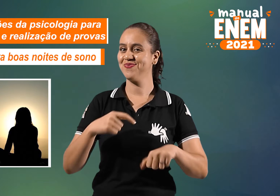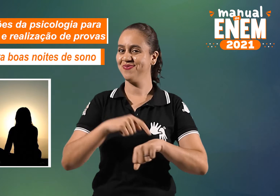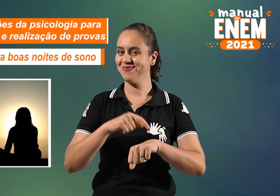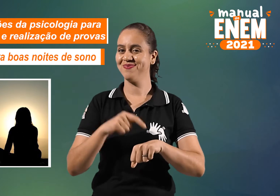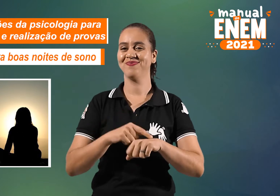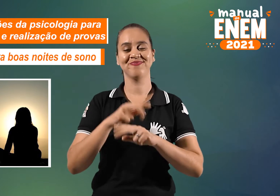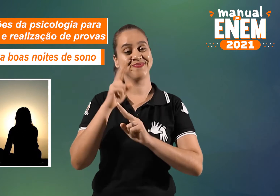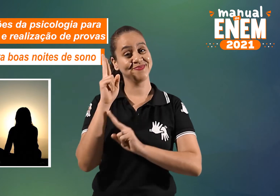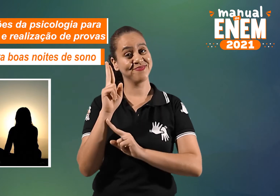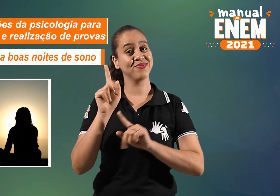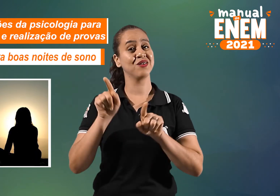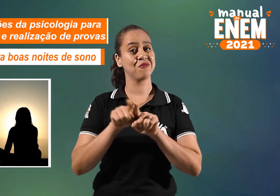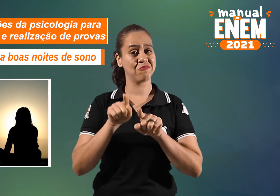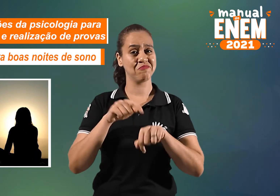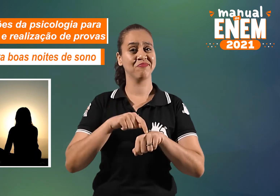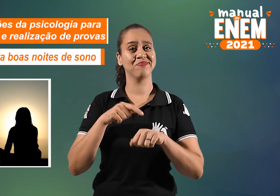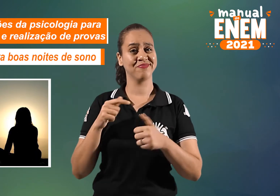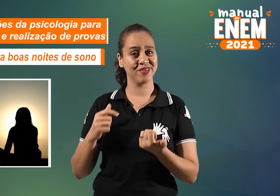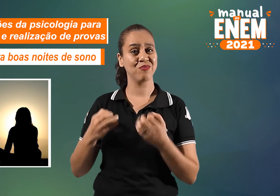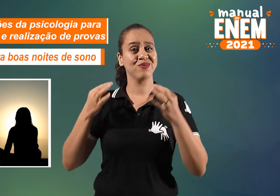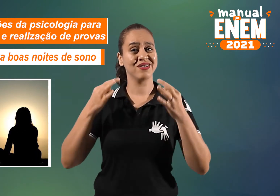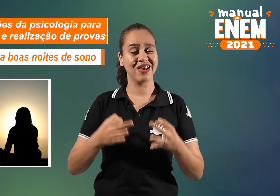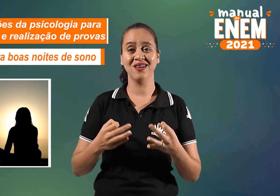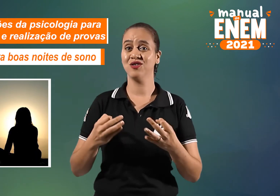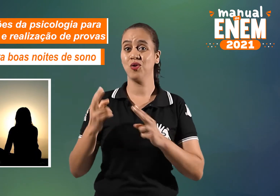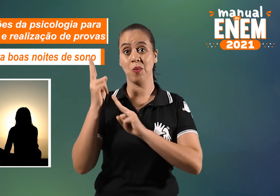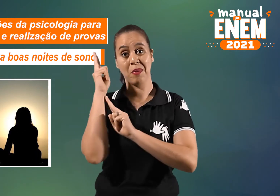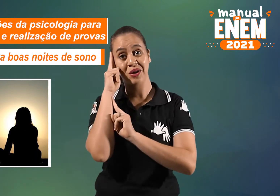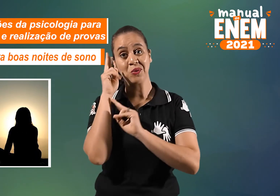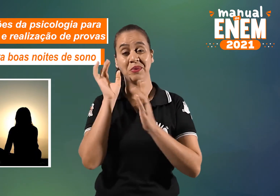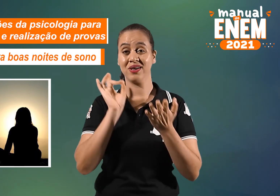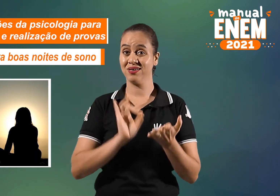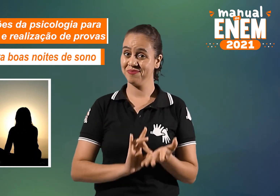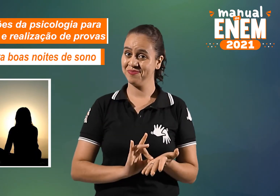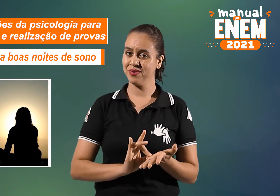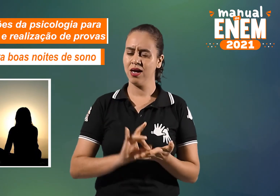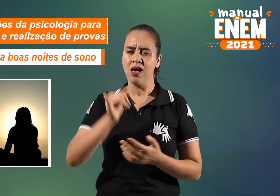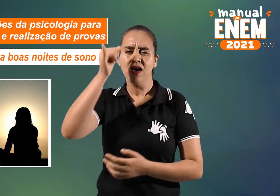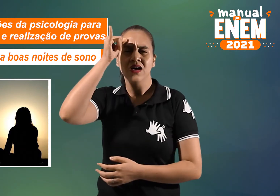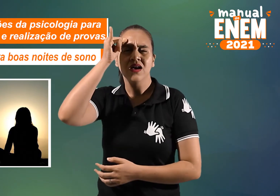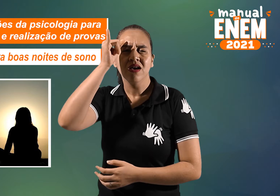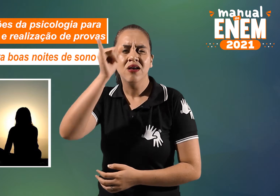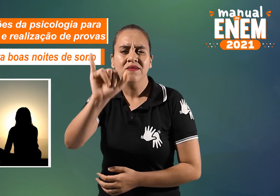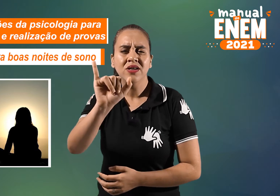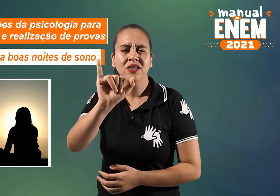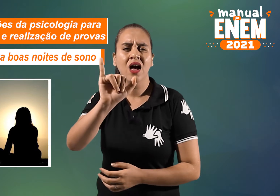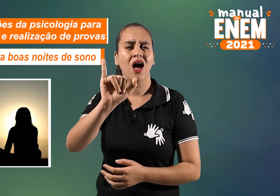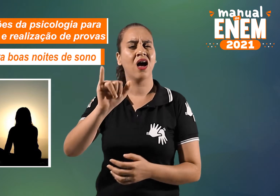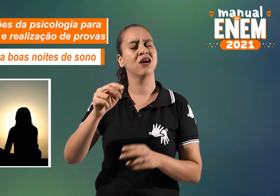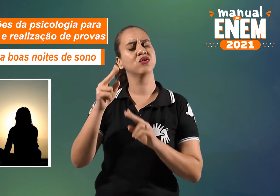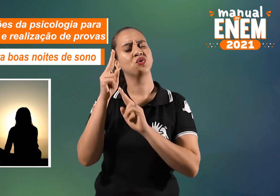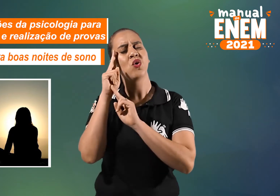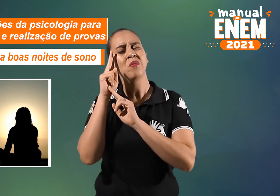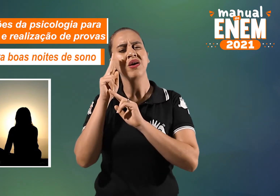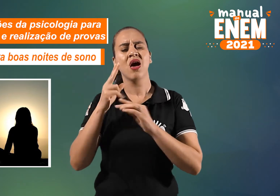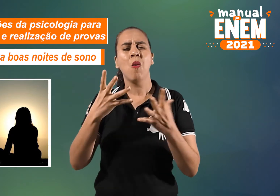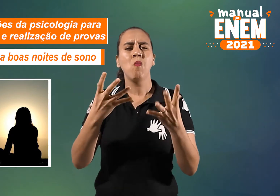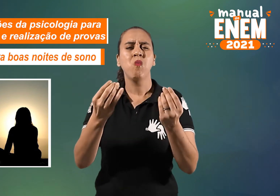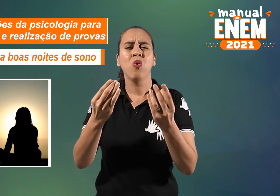é o momento de ficar acordado e qual o momento de dormir. Evite, então, dormir também em excesso aos fins de